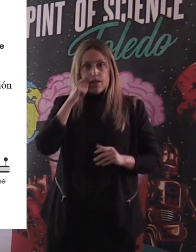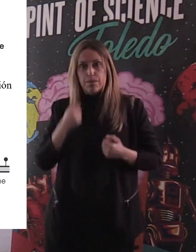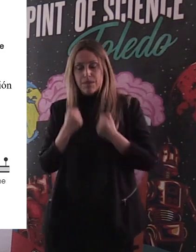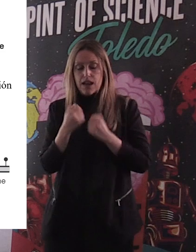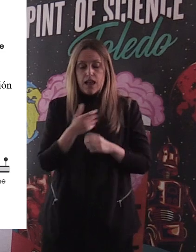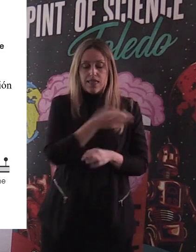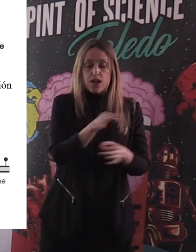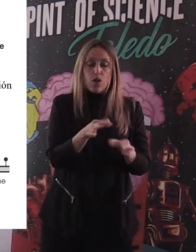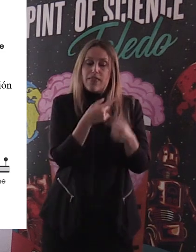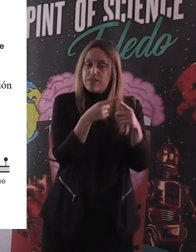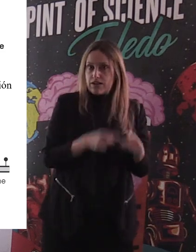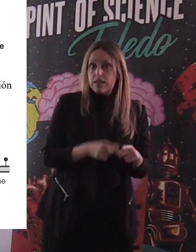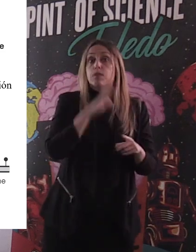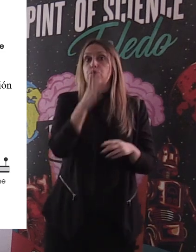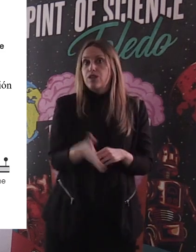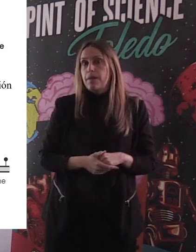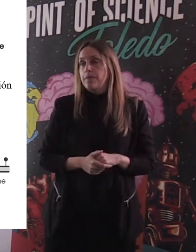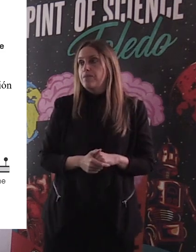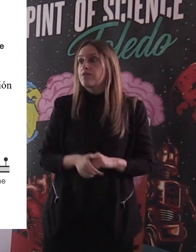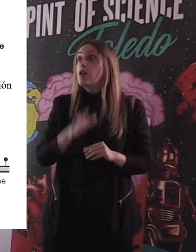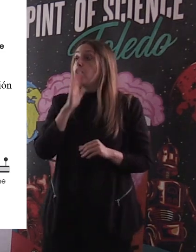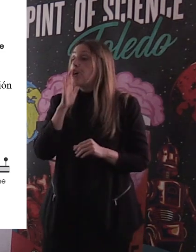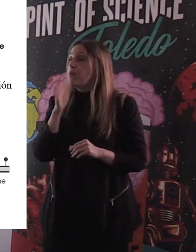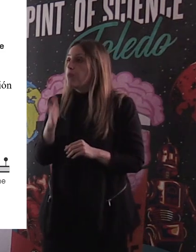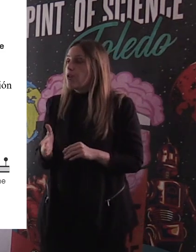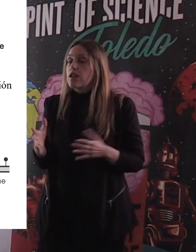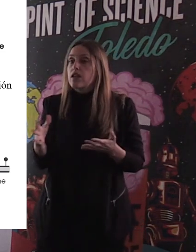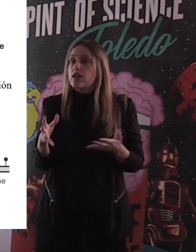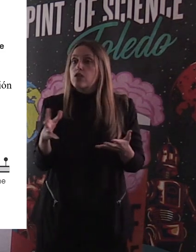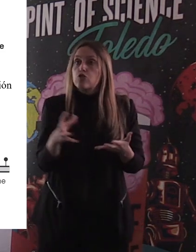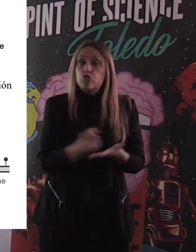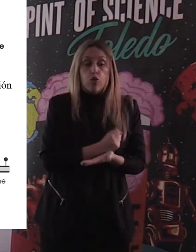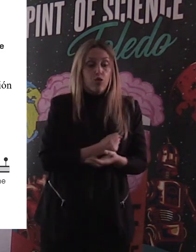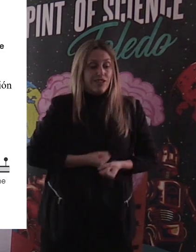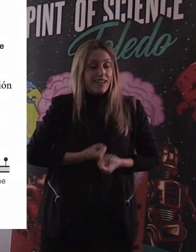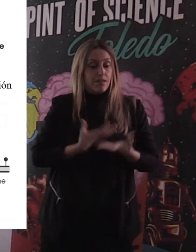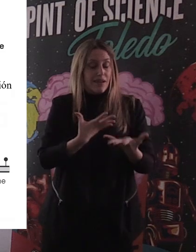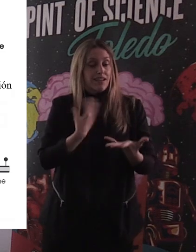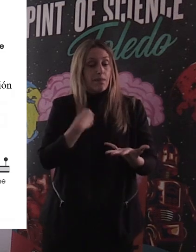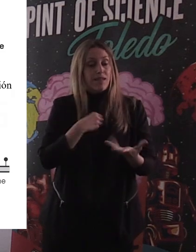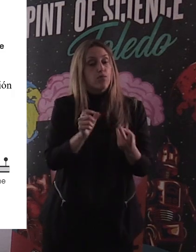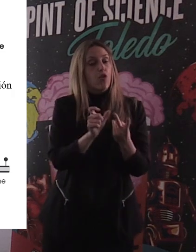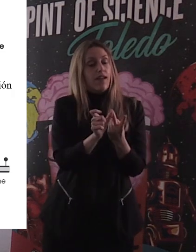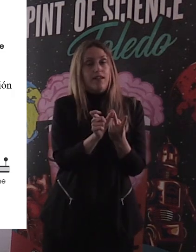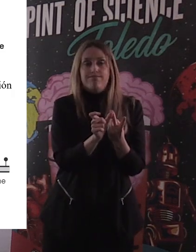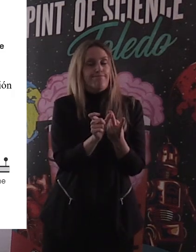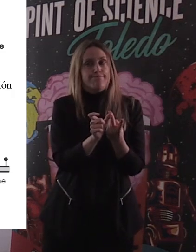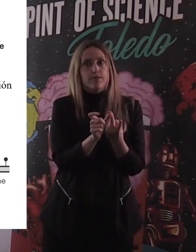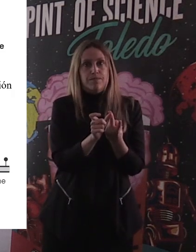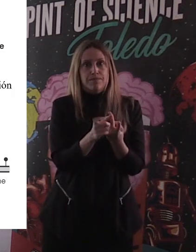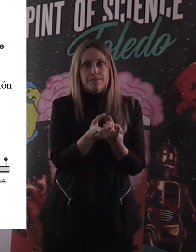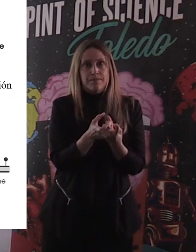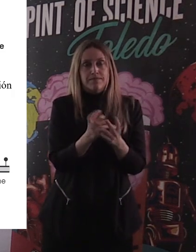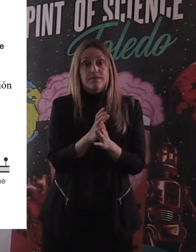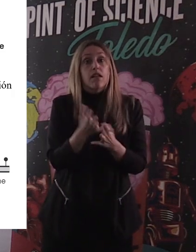son diferentes. ¿Por qué son diferentes? Porque no todos expresan los mismos genes. Hay